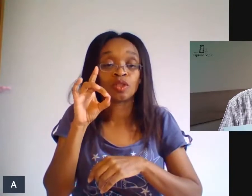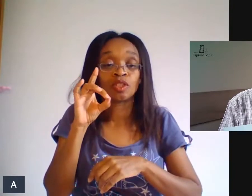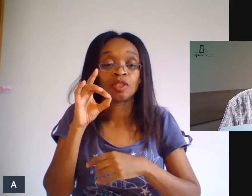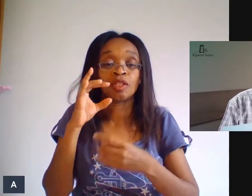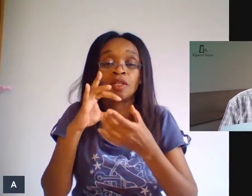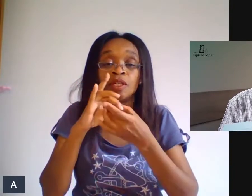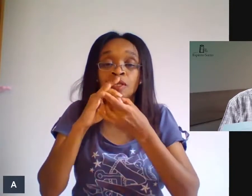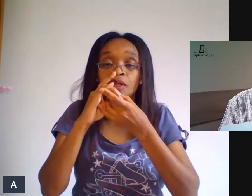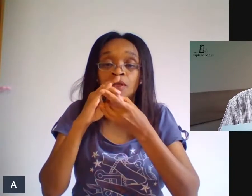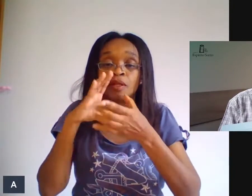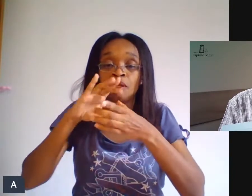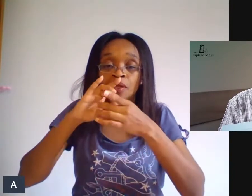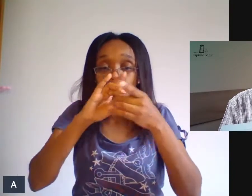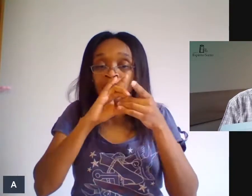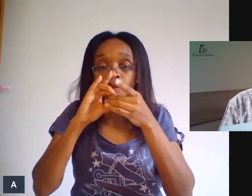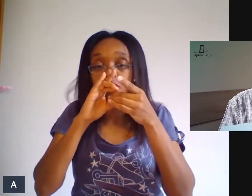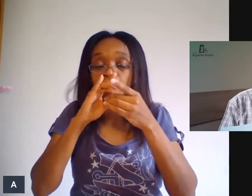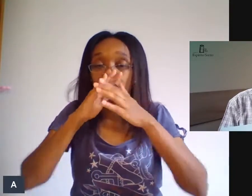indissolubilidade,